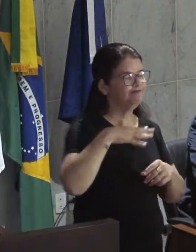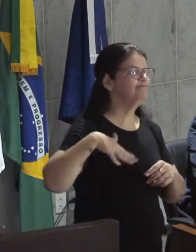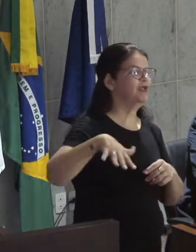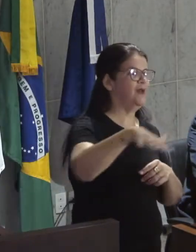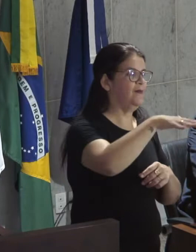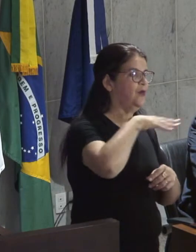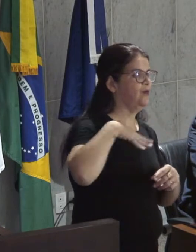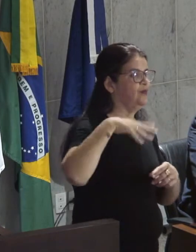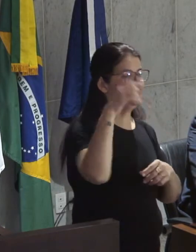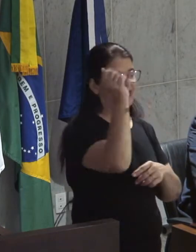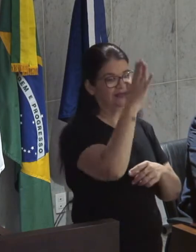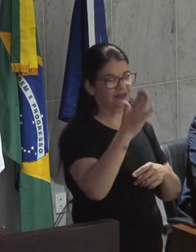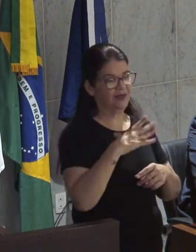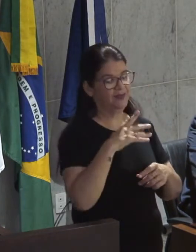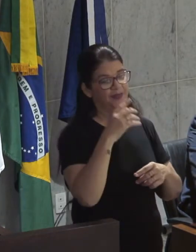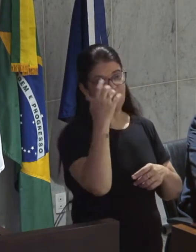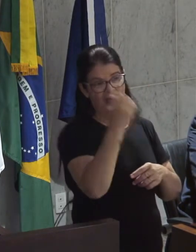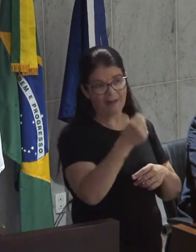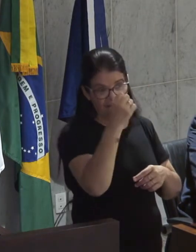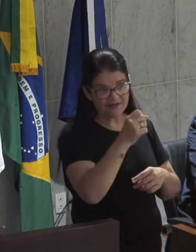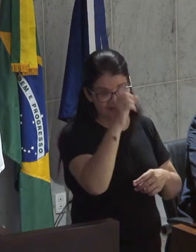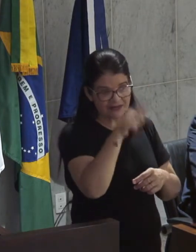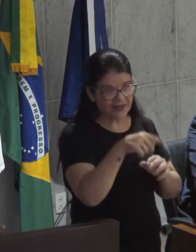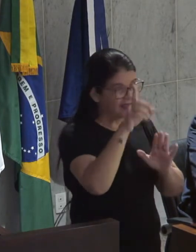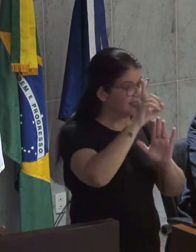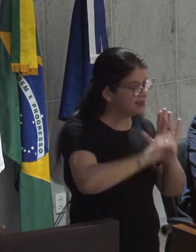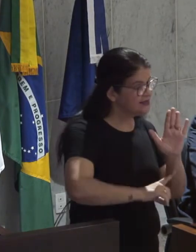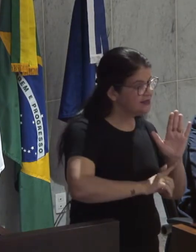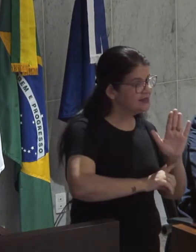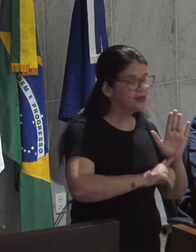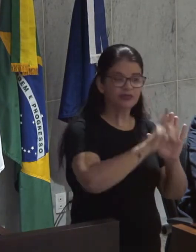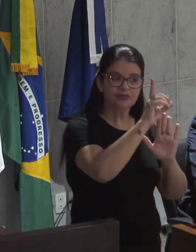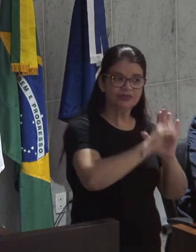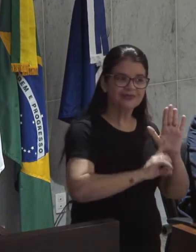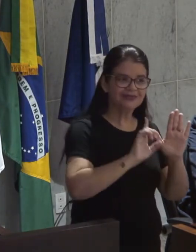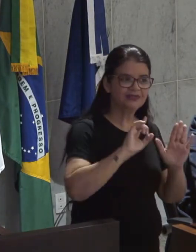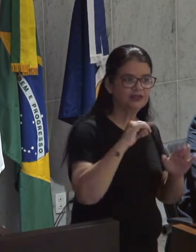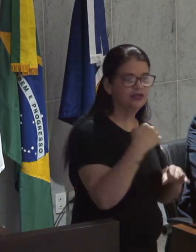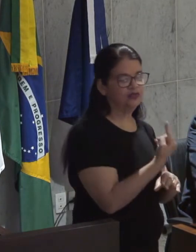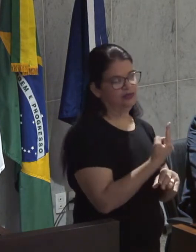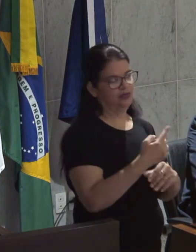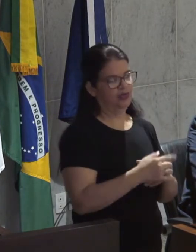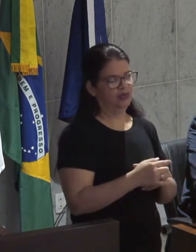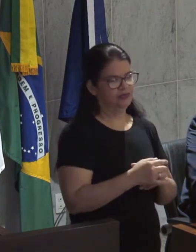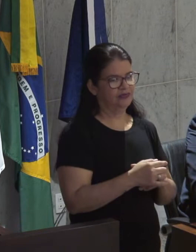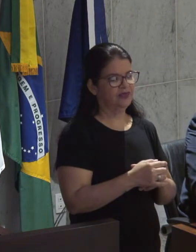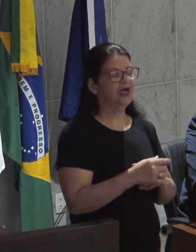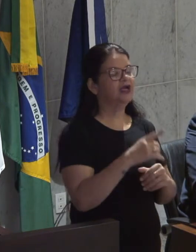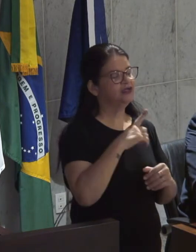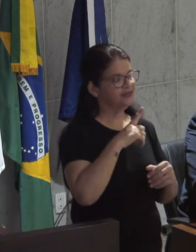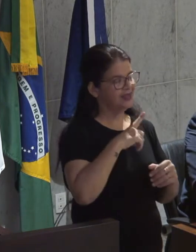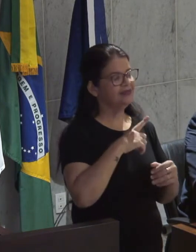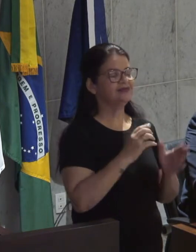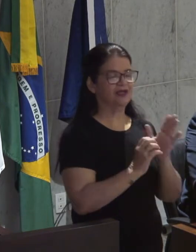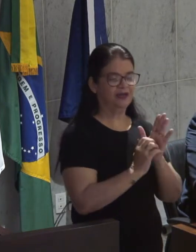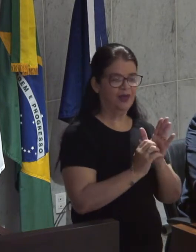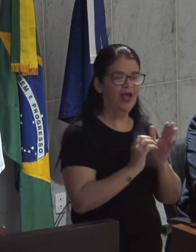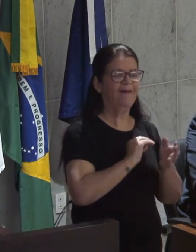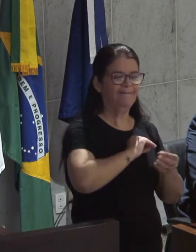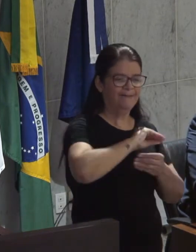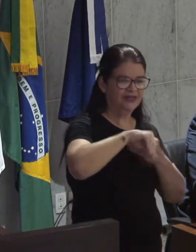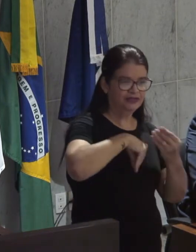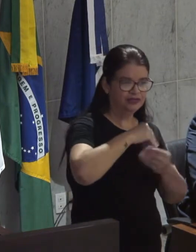brasileira. Uma Previdência que é um direito nosso, que está sendo mexido não só